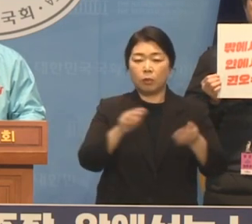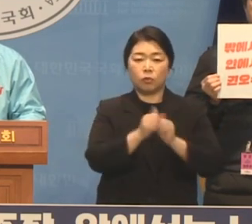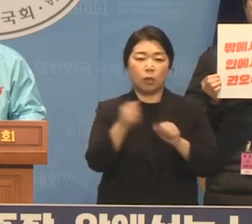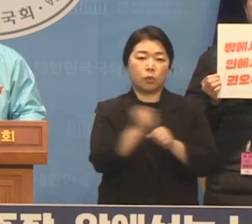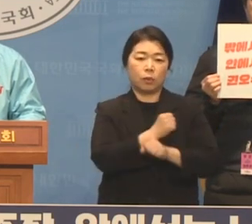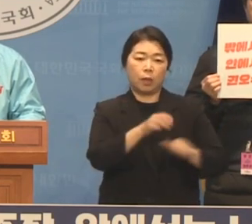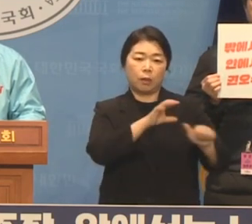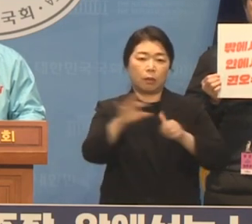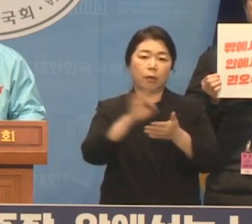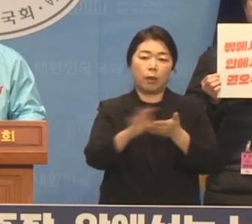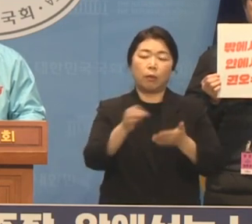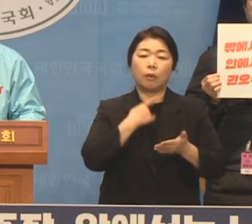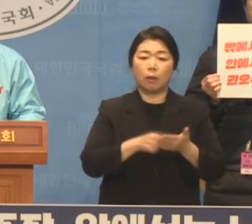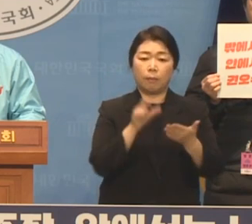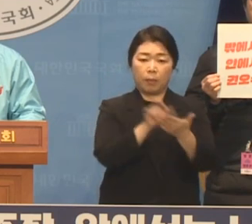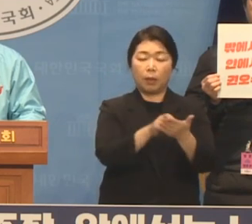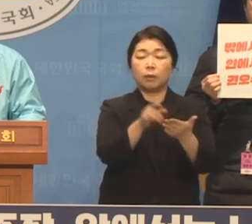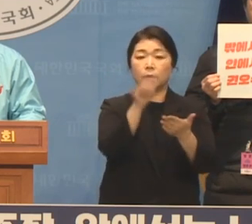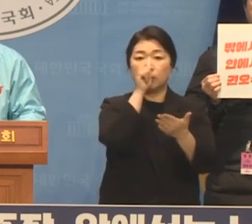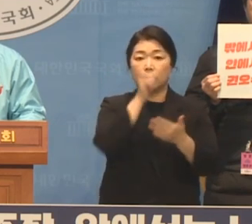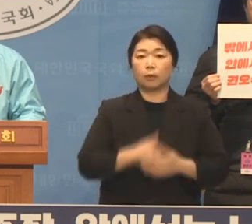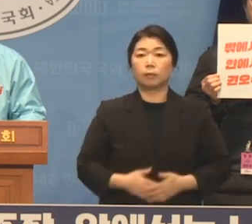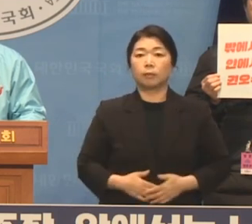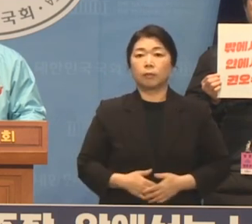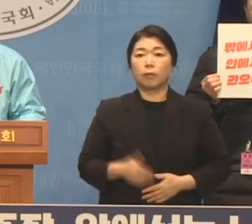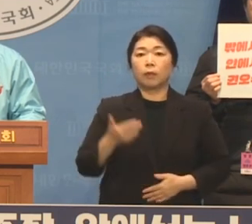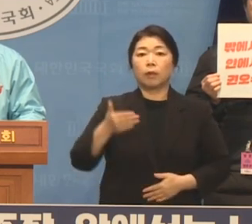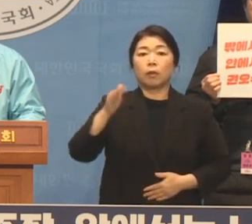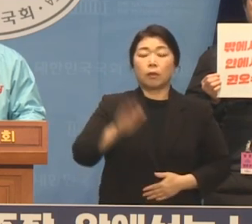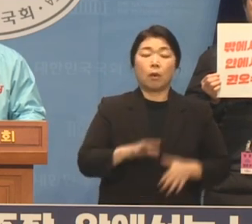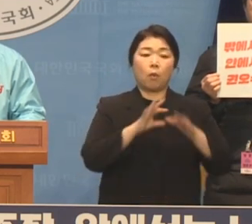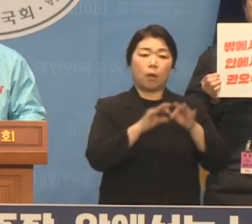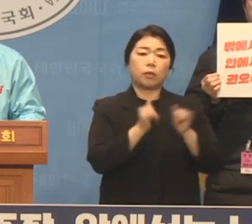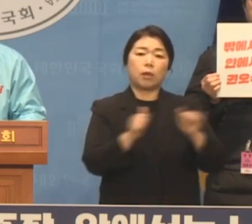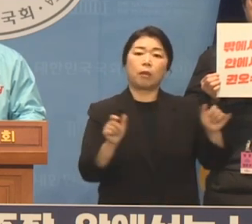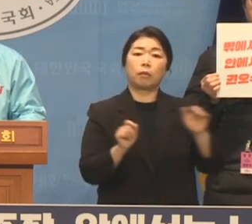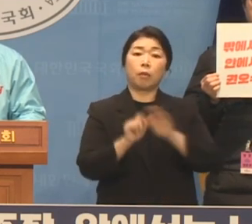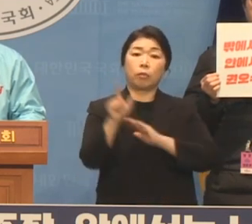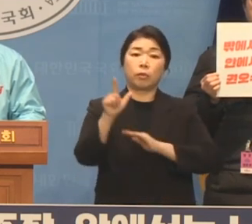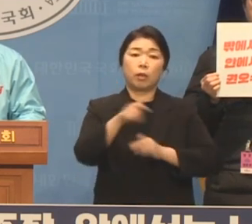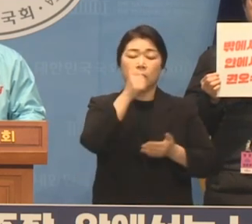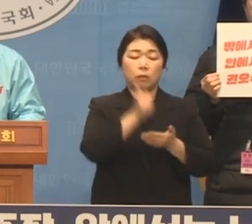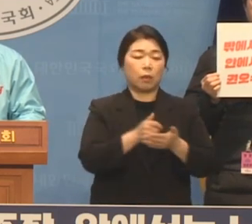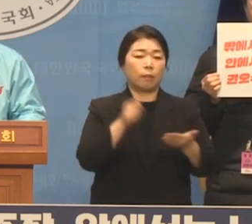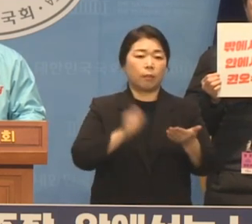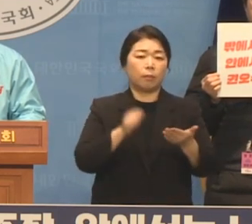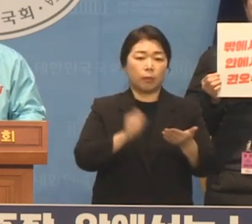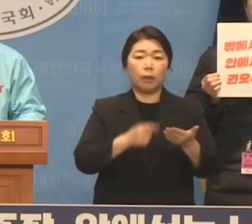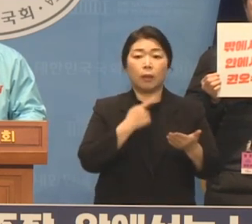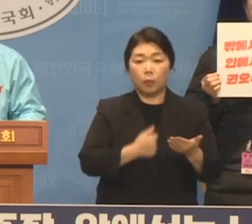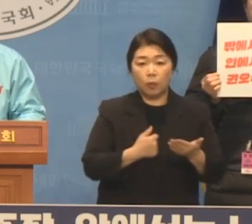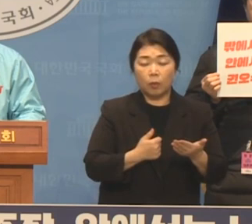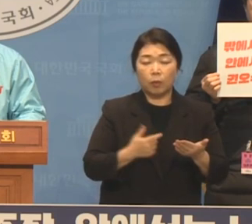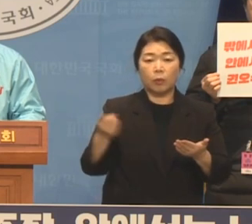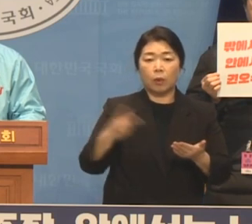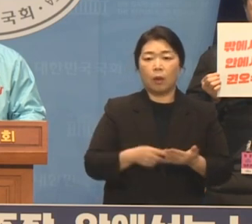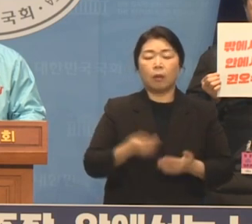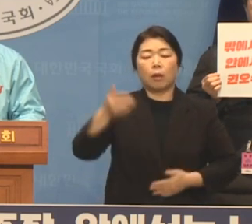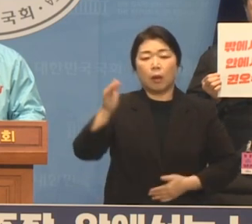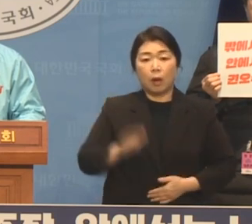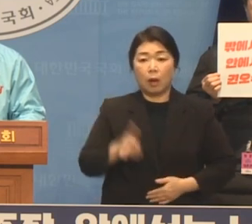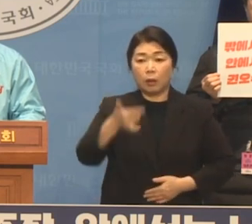활용되었다고 이미 명시되어 있습니다. 그럼에도 관련자 대부분이 유죄를 받은 상황에서도 단 한